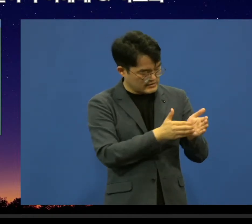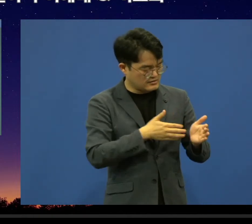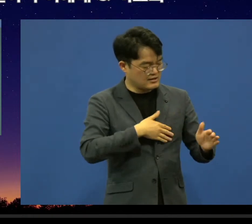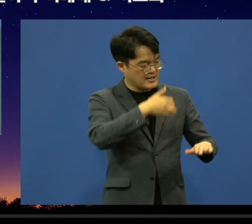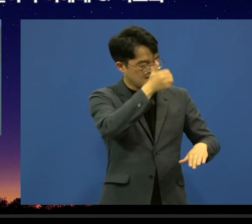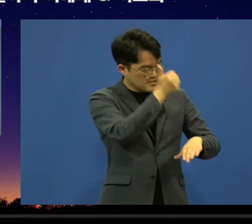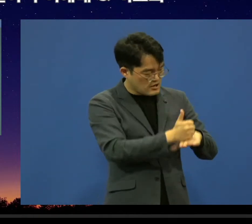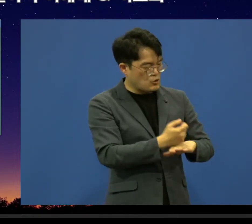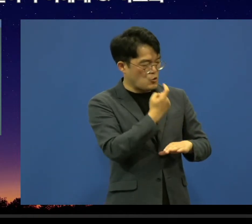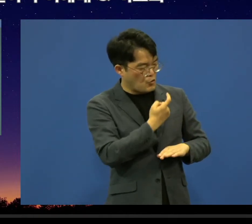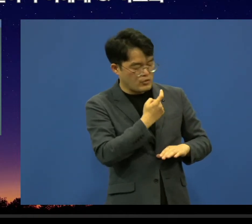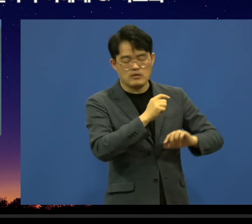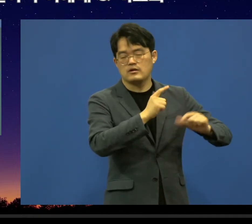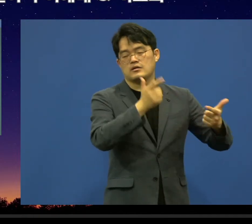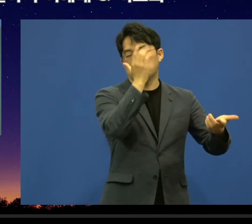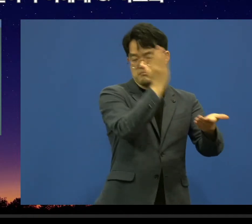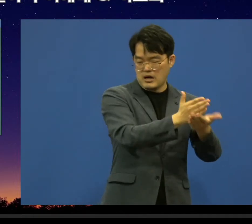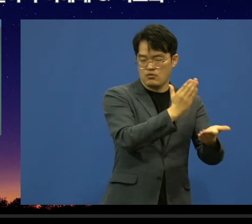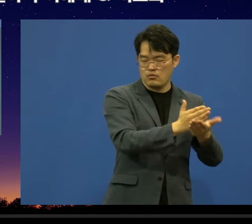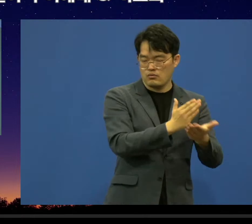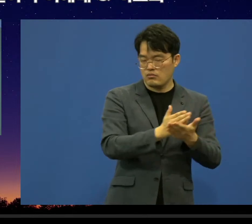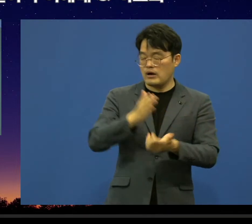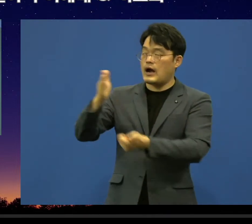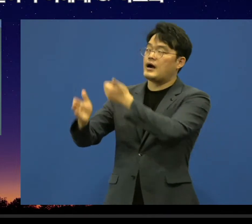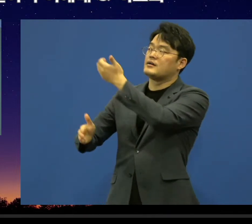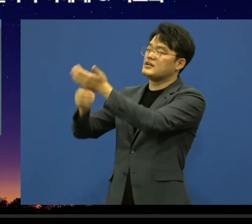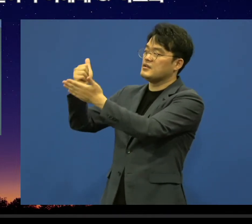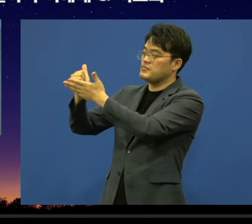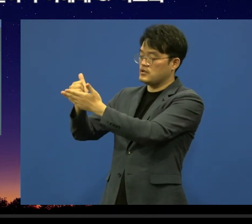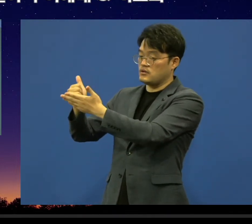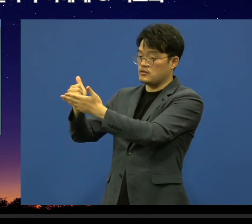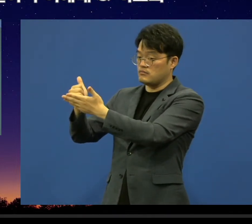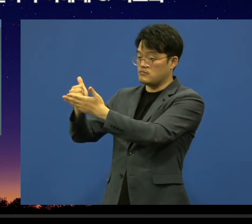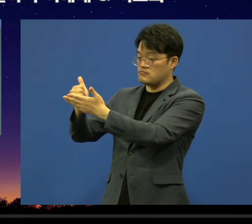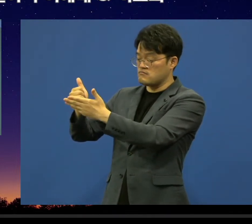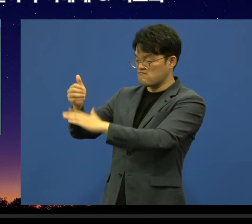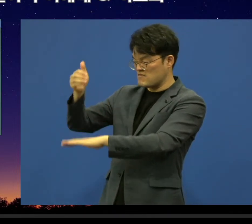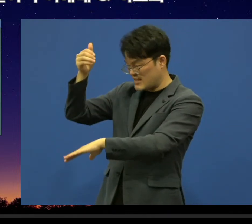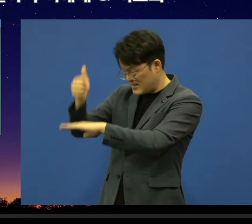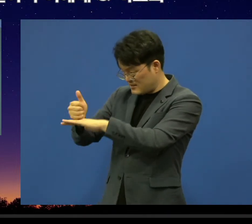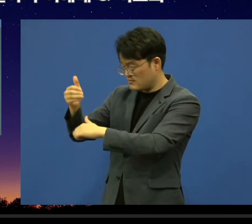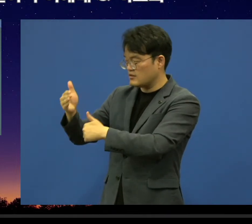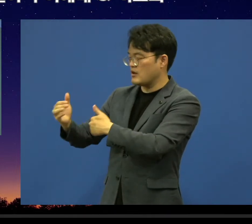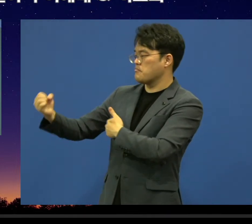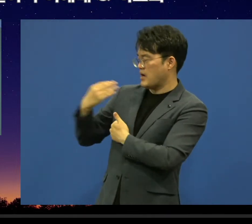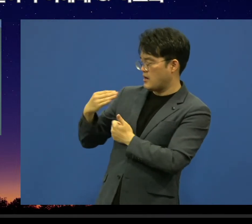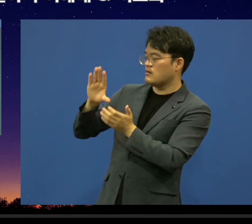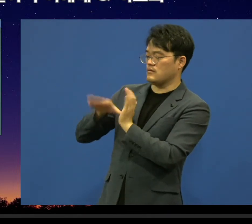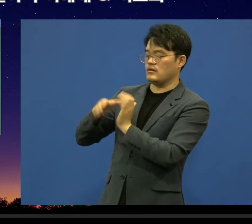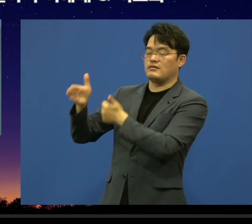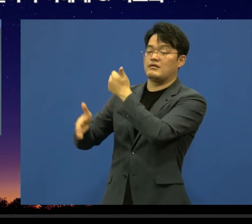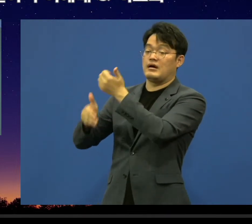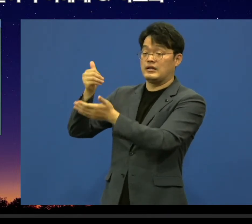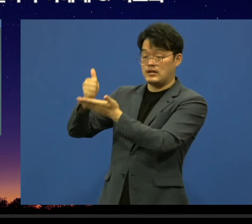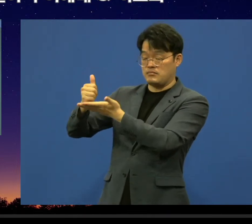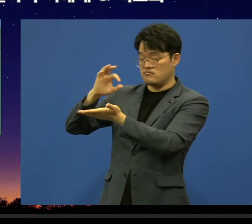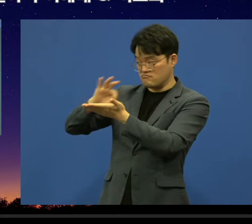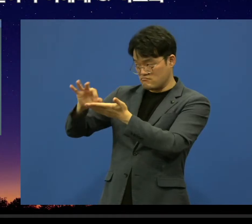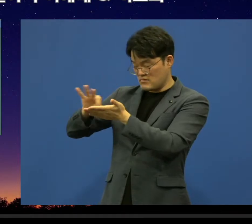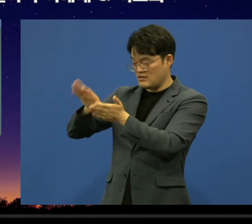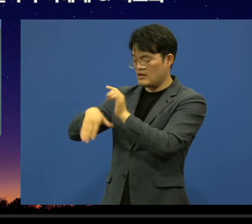언제나 내가 평가하는 것이 아니라 하나님이 평가를 하는 것입니다. 하나님이 끝이라고 할 때가 여러분